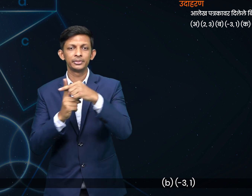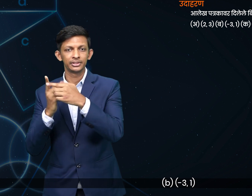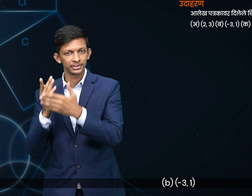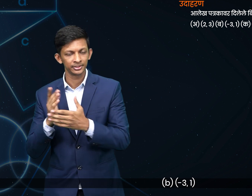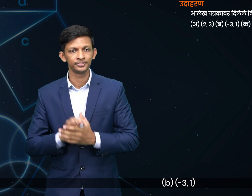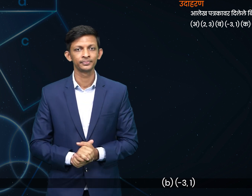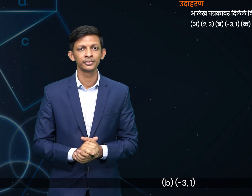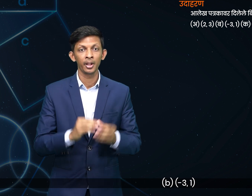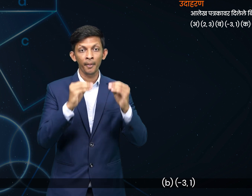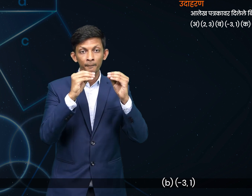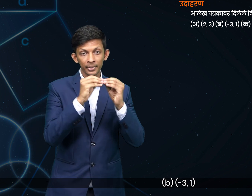-3, 1